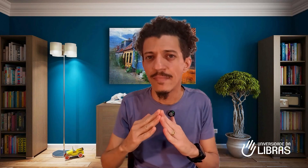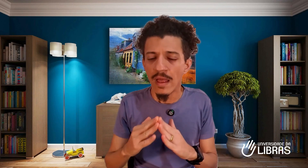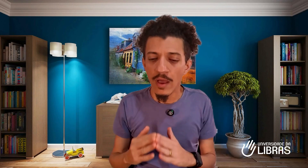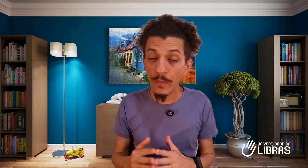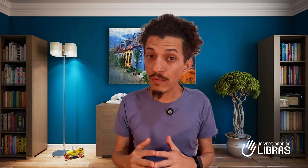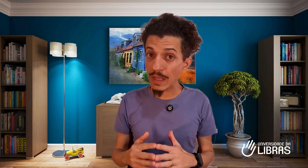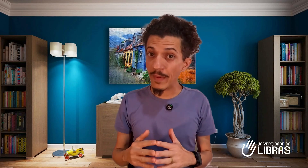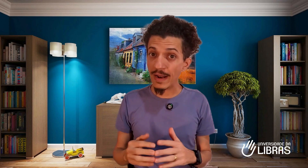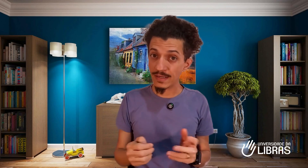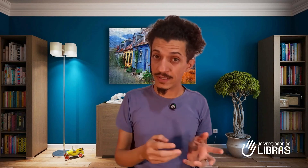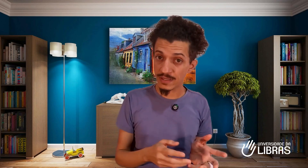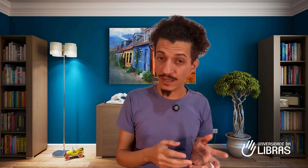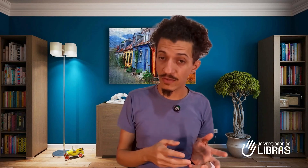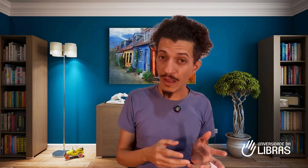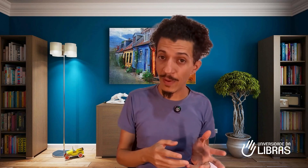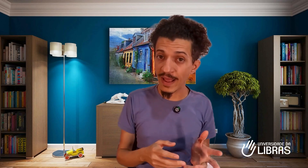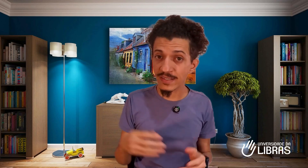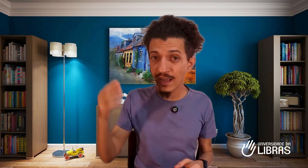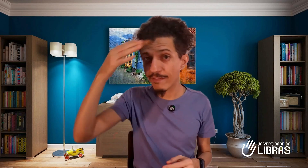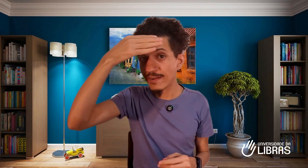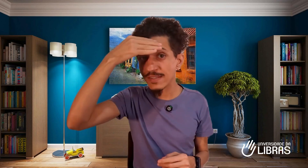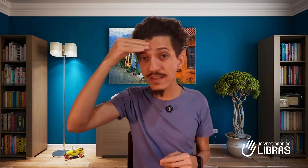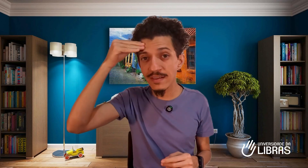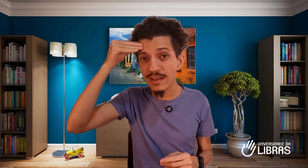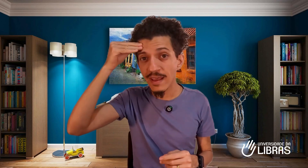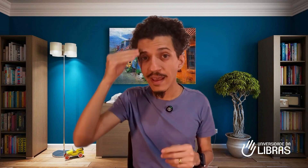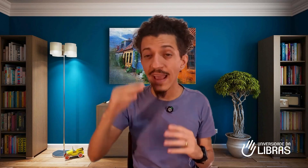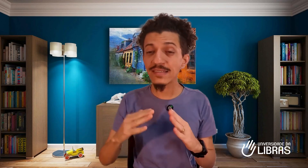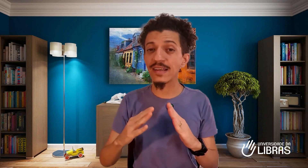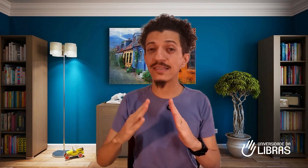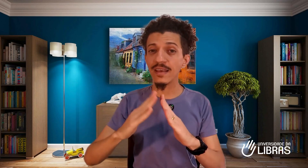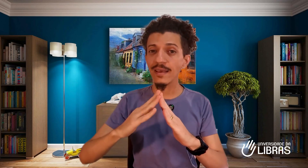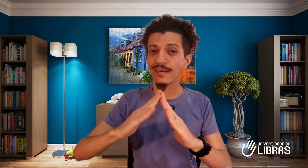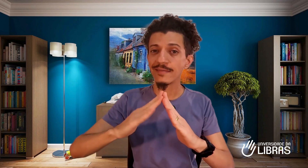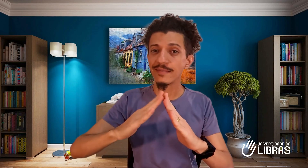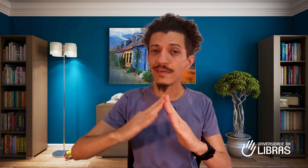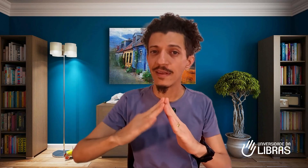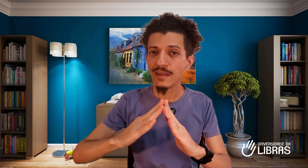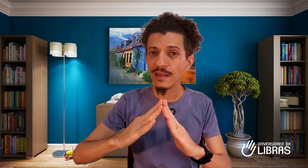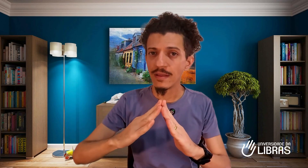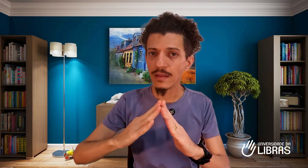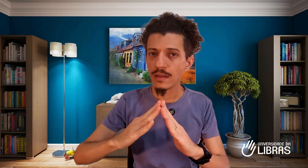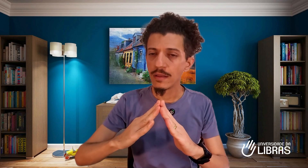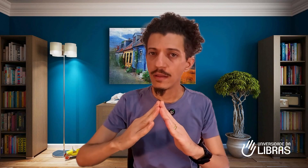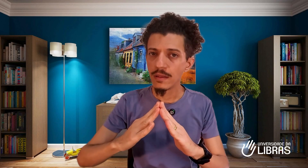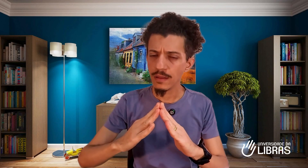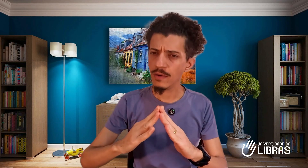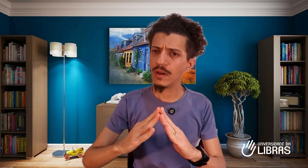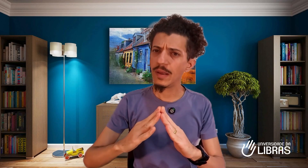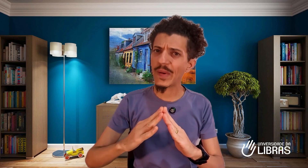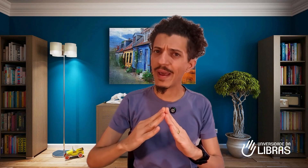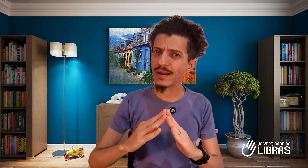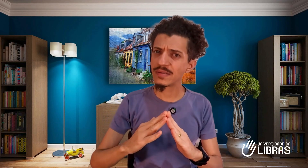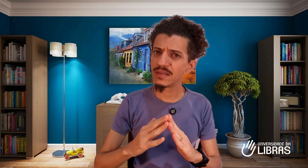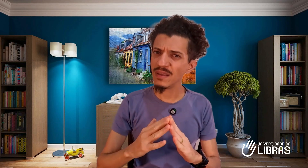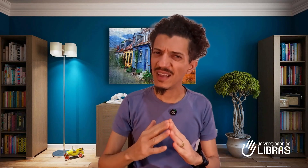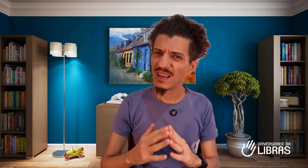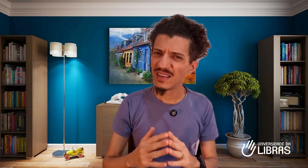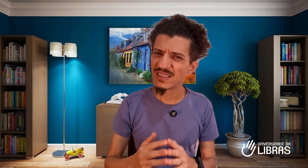Eu perguntei para ela se ela tinha trazido repelente e ela falou assim, esqueci. Eu olhei para ela assim, esqueceu